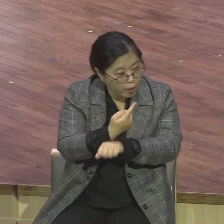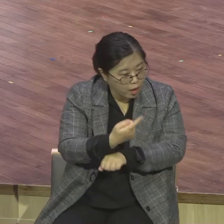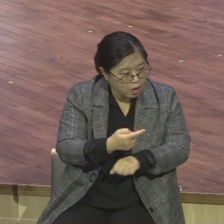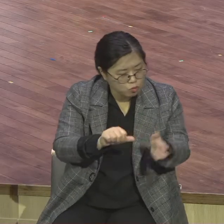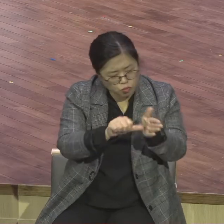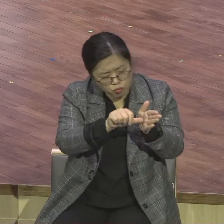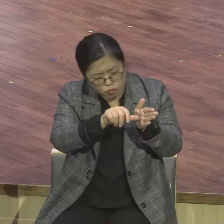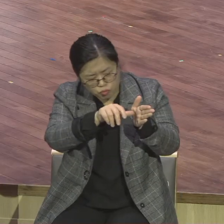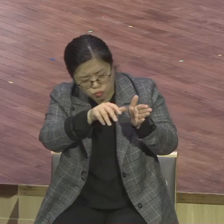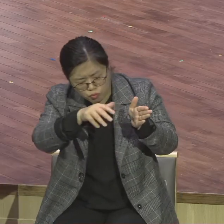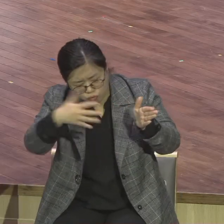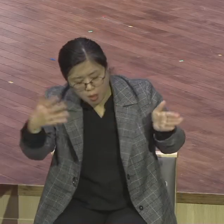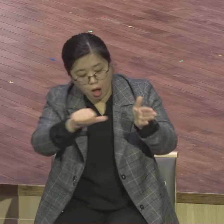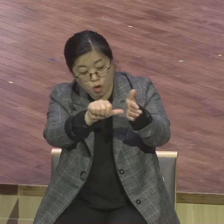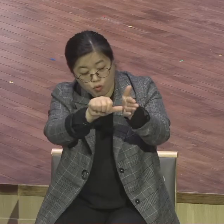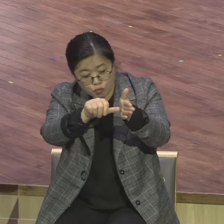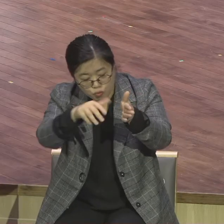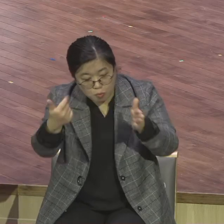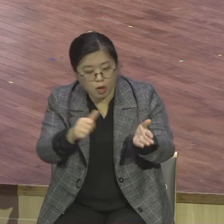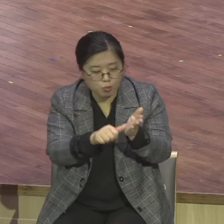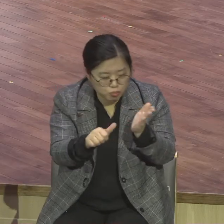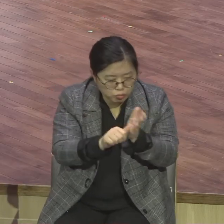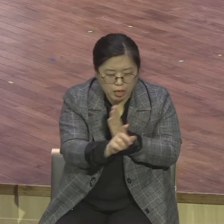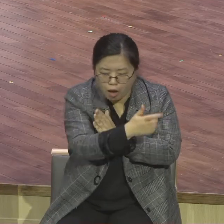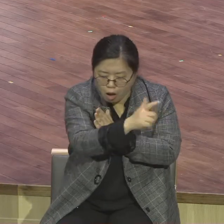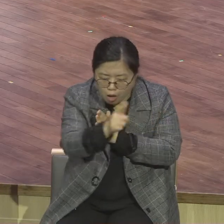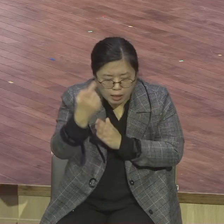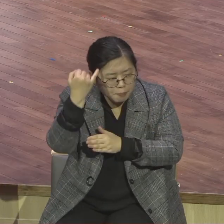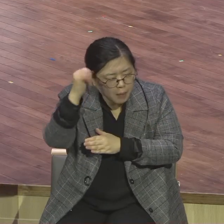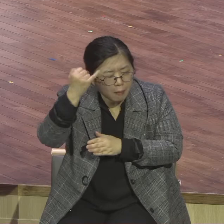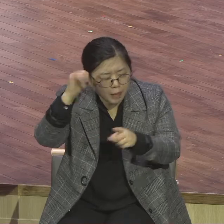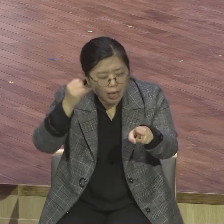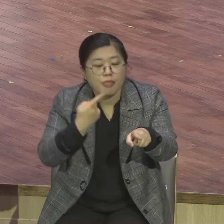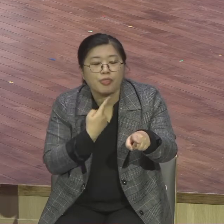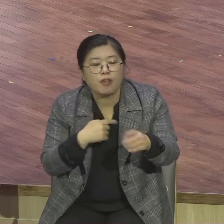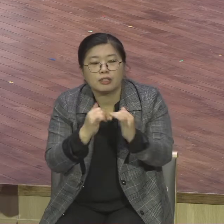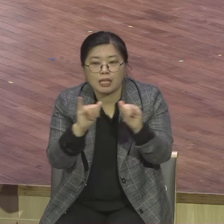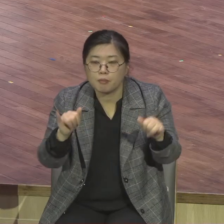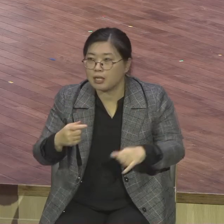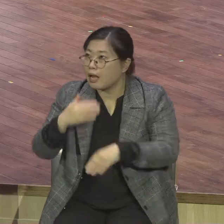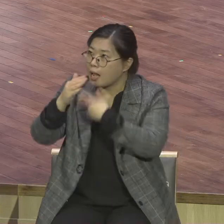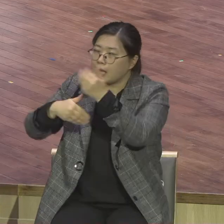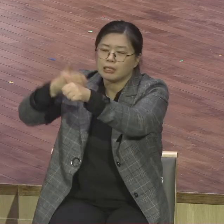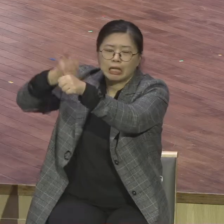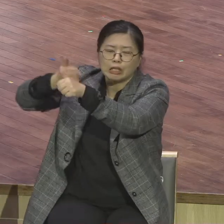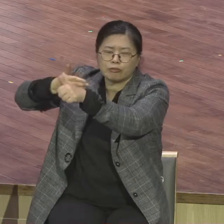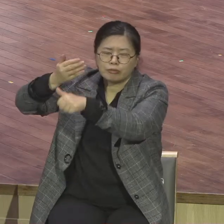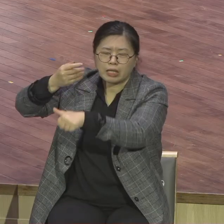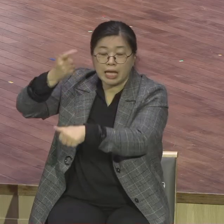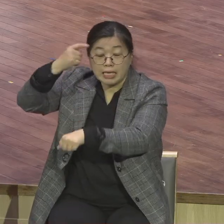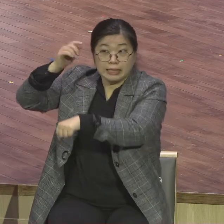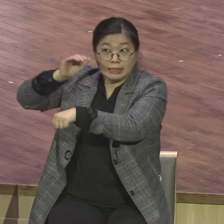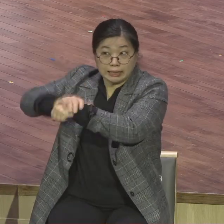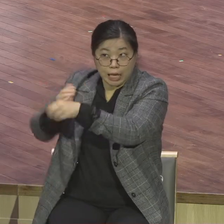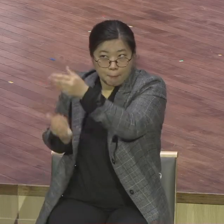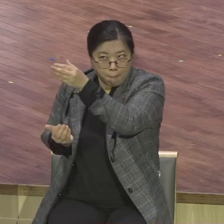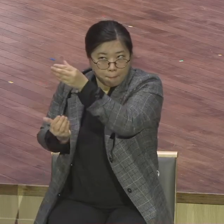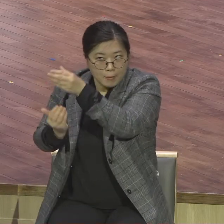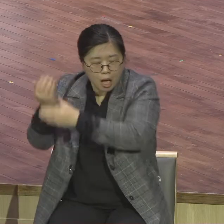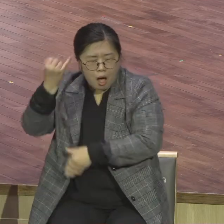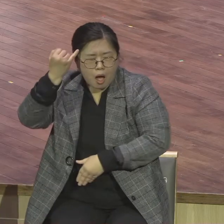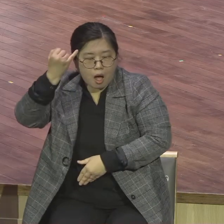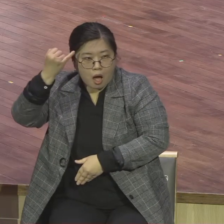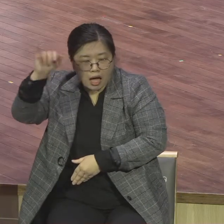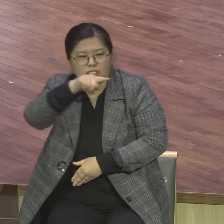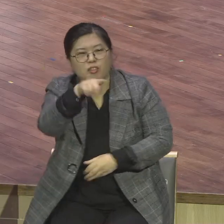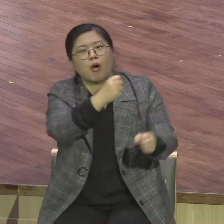후회 주신다라는 표현은요 원어적으로 망설임 없이 신실하게라는 의미가 있어요. 다시 말해 하나님께 구하는